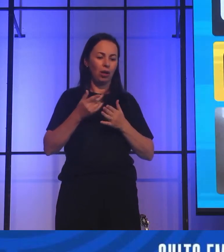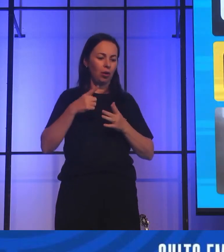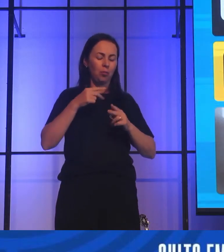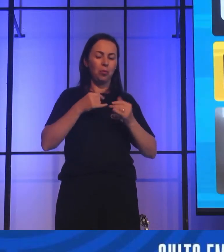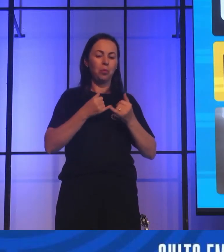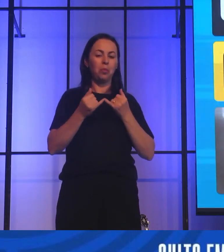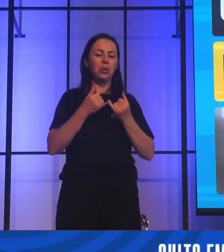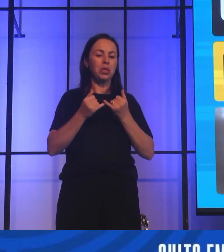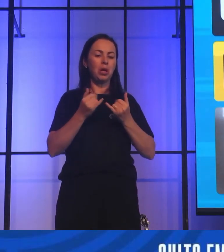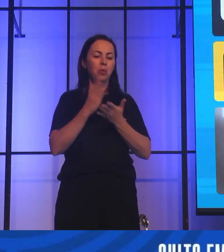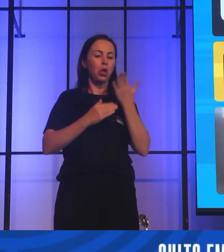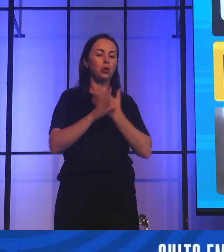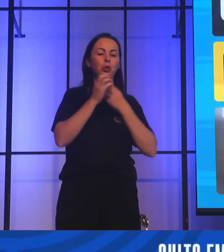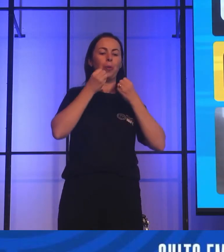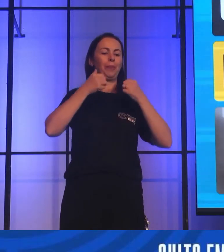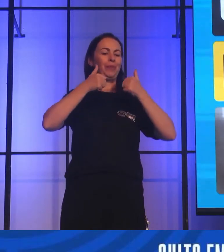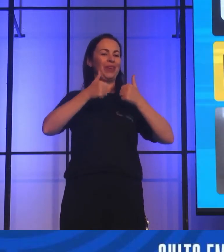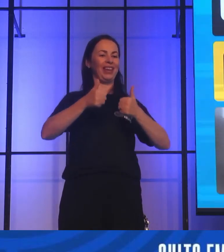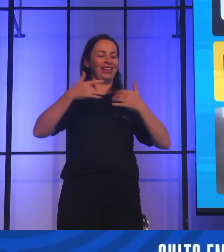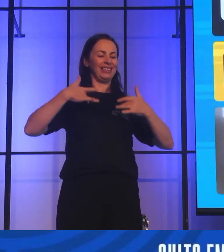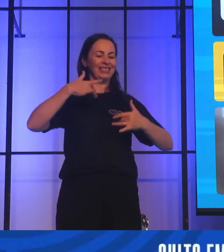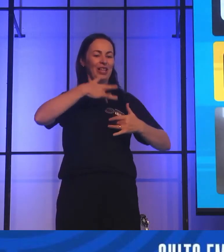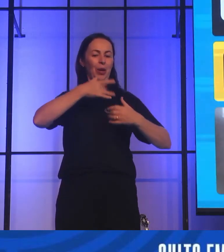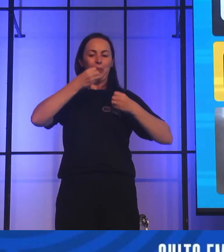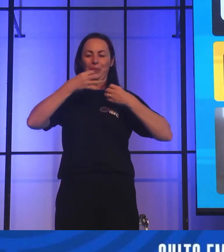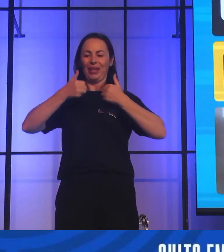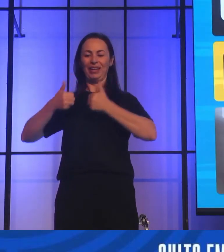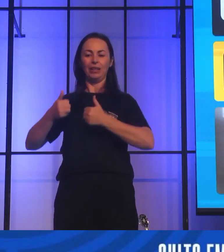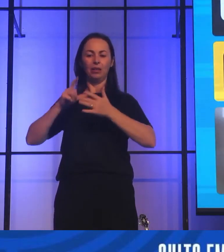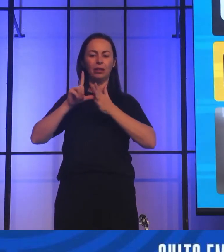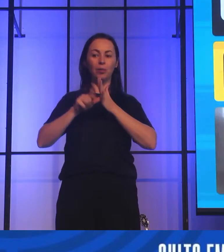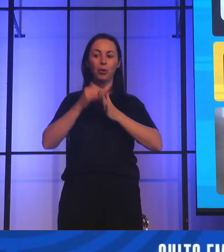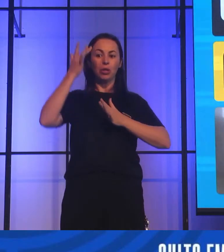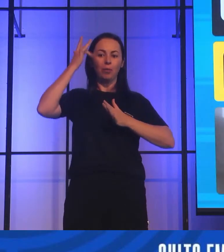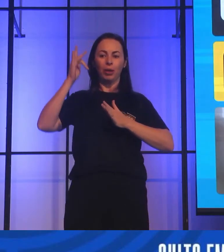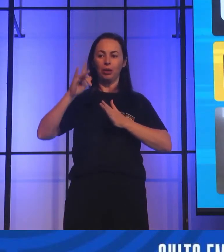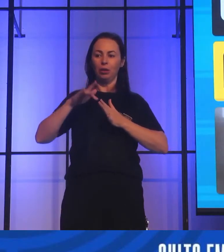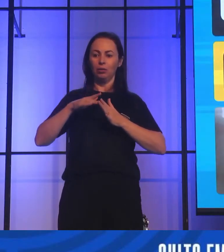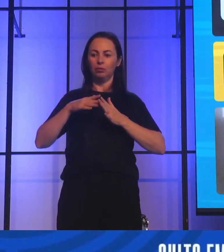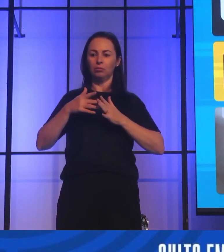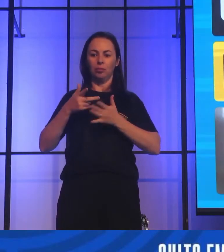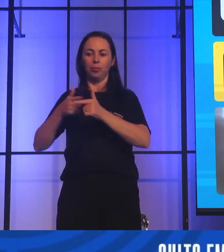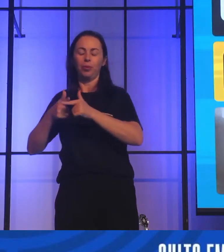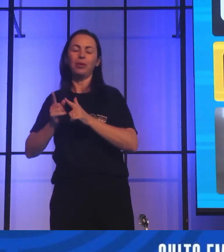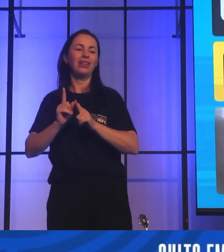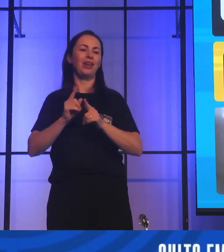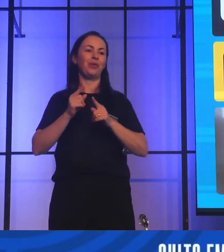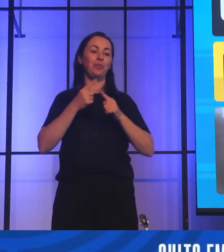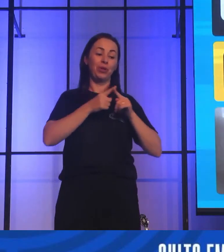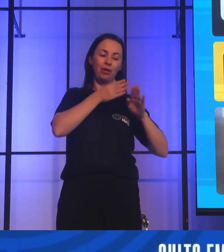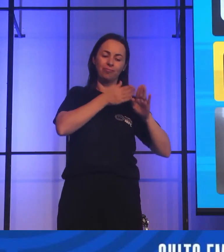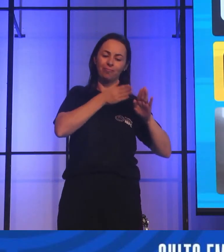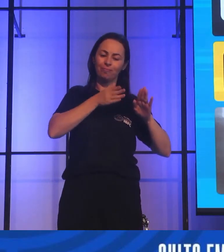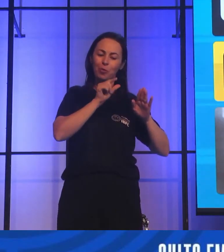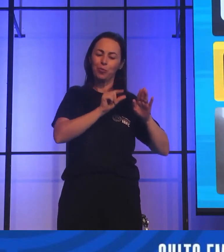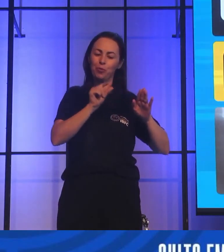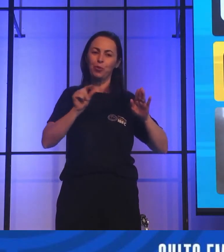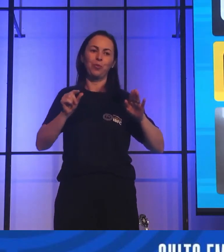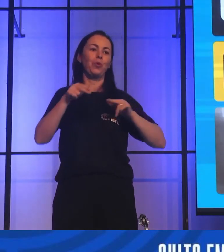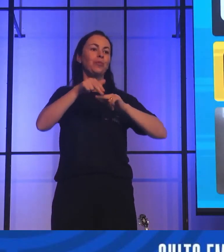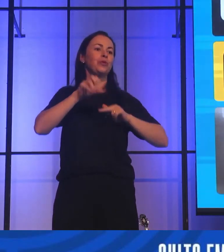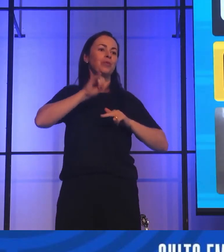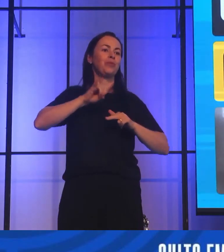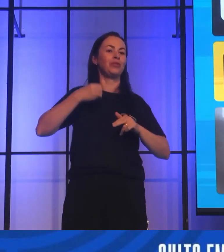ninguém levanta de manhã querendo destruir a vida, não, as coisas vão sutilmente. Então viva uma vida com Deus e Deus vai lhe dar